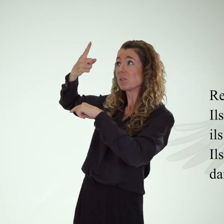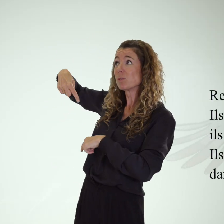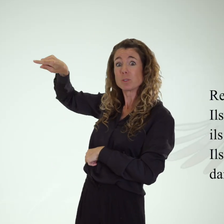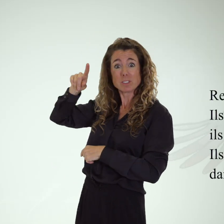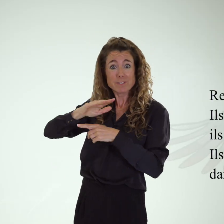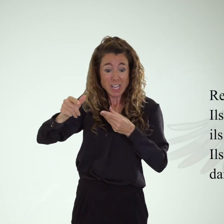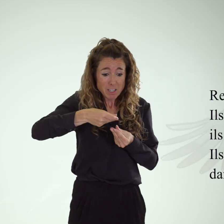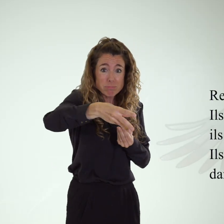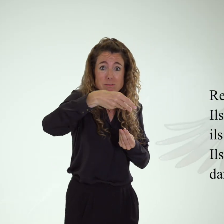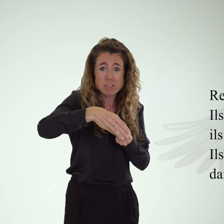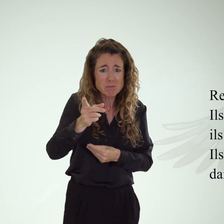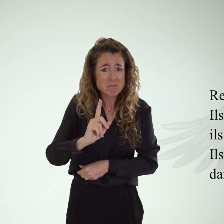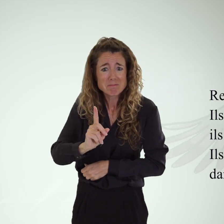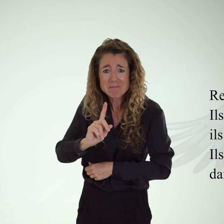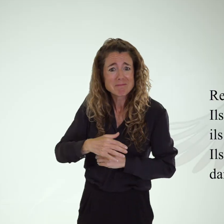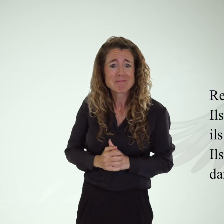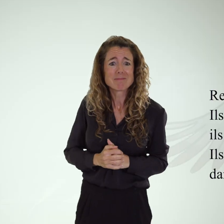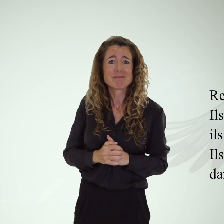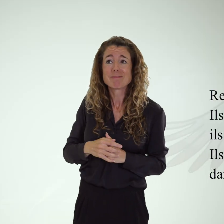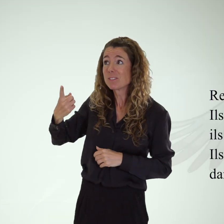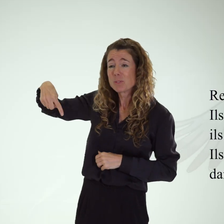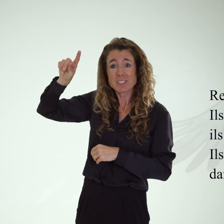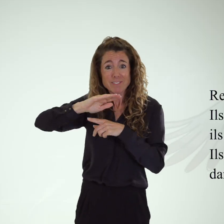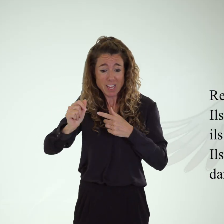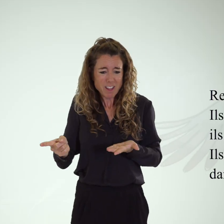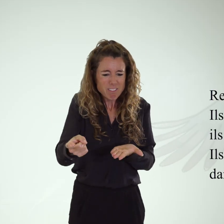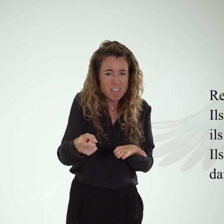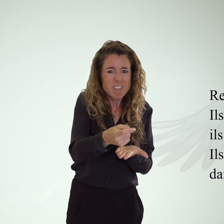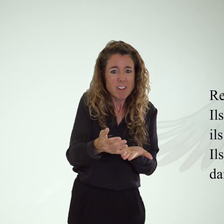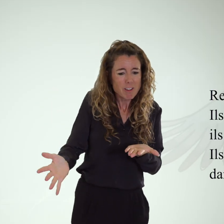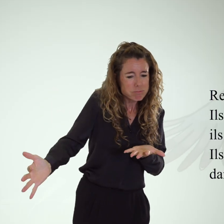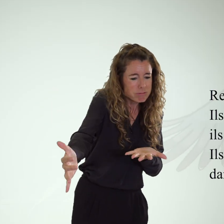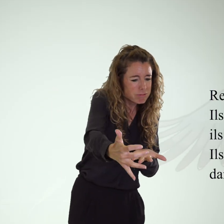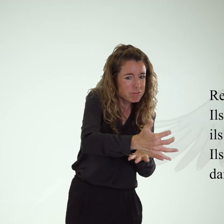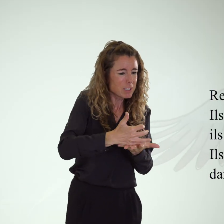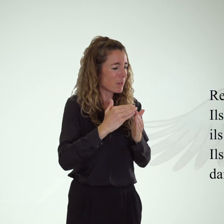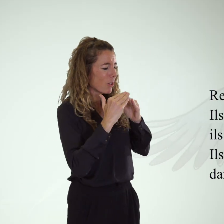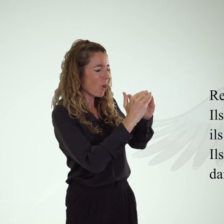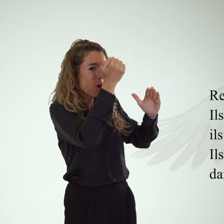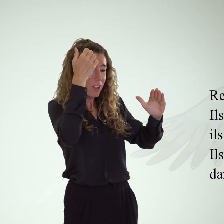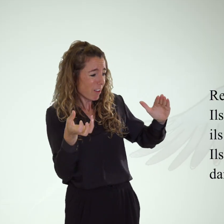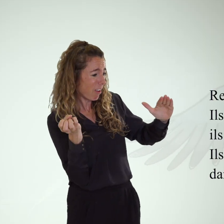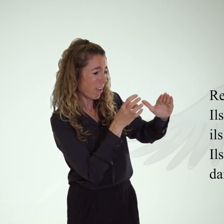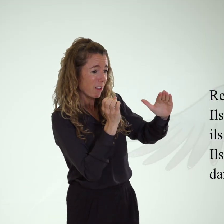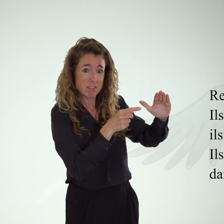Ils ne sèment pas. Ils ne moissonnent pas. Ils ne mettent pas de récolte dans les greniers.